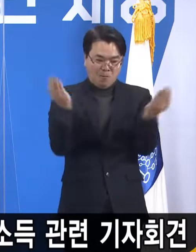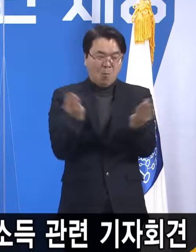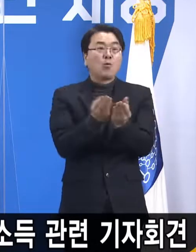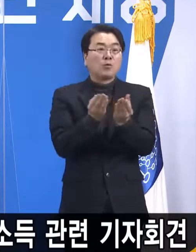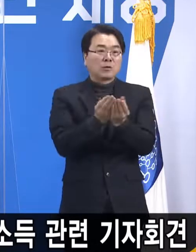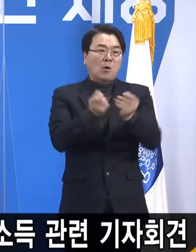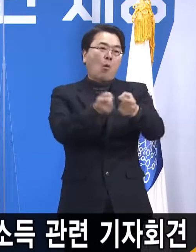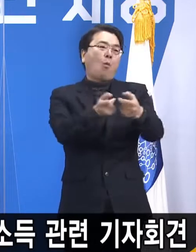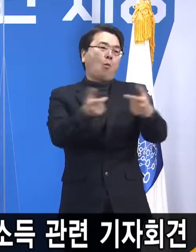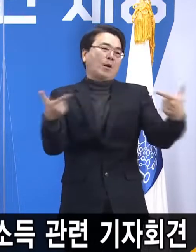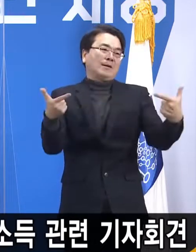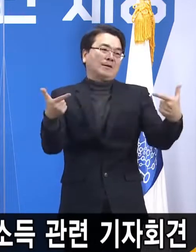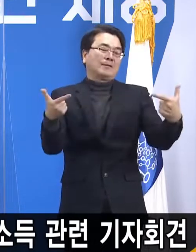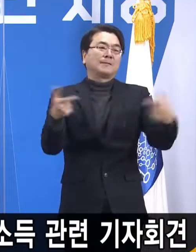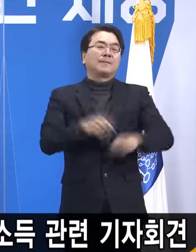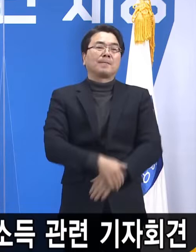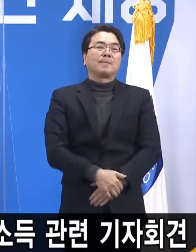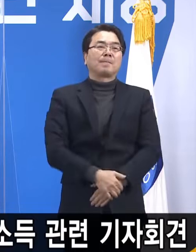확대했습니다.